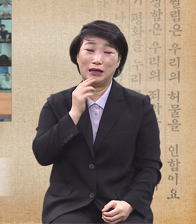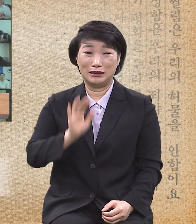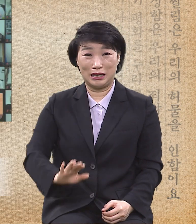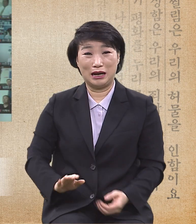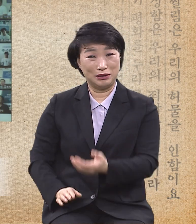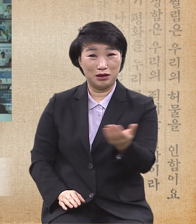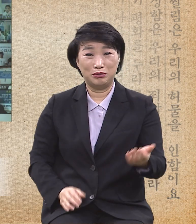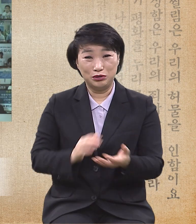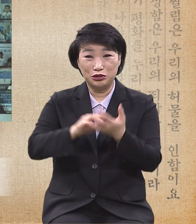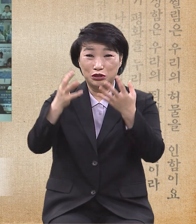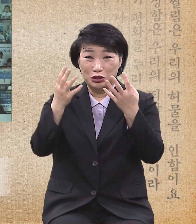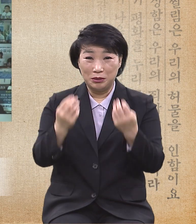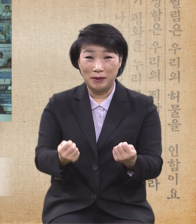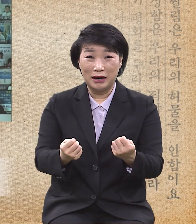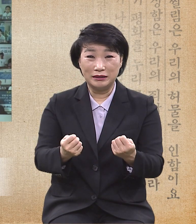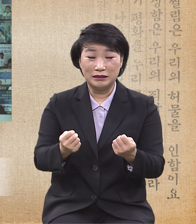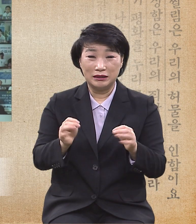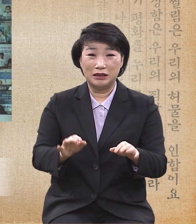얼마나 많은